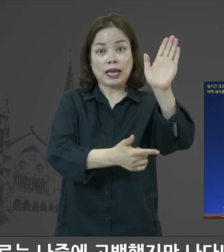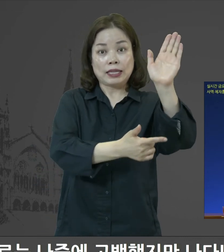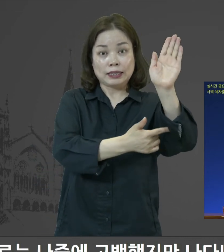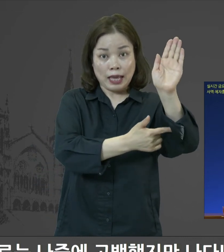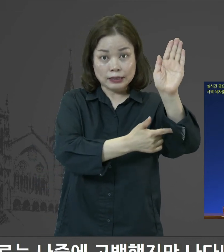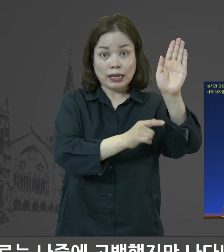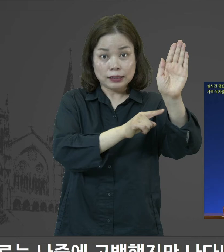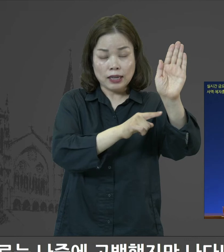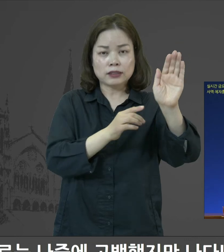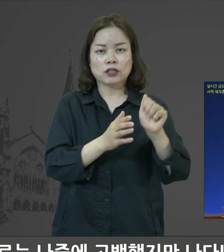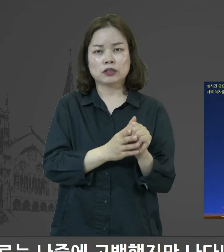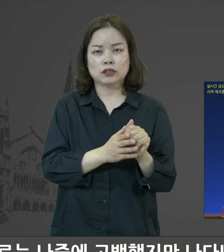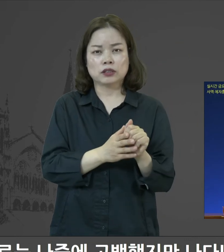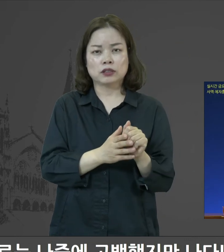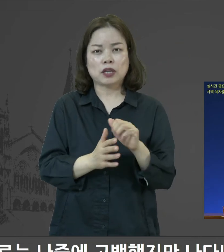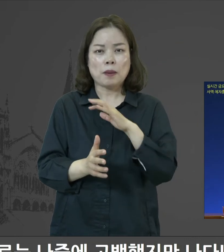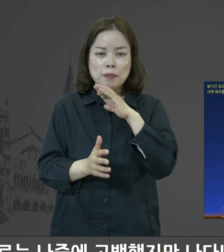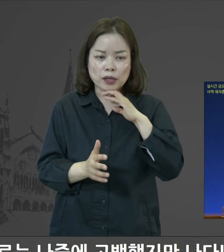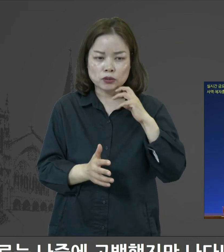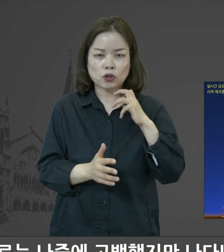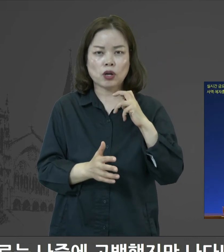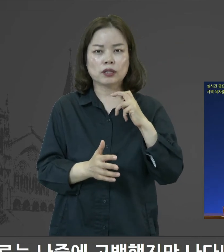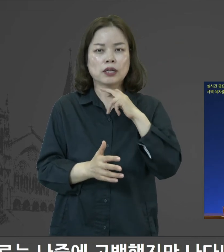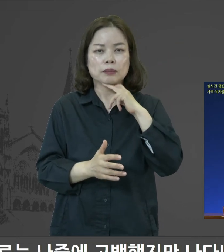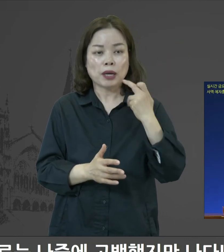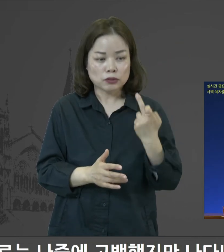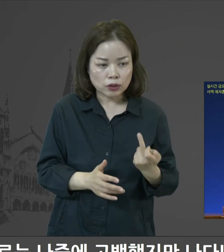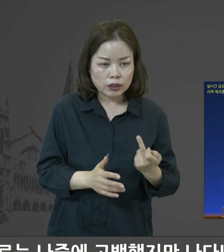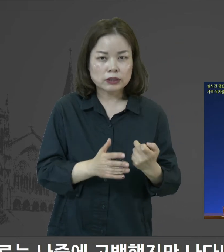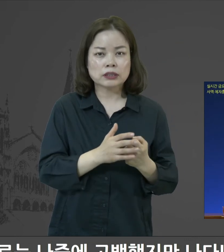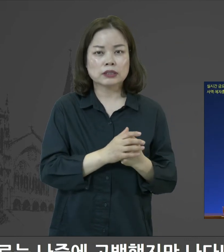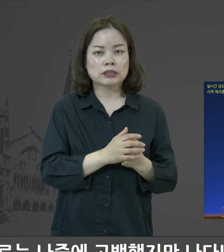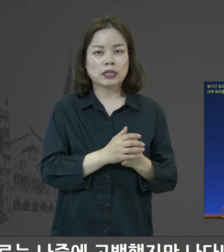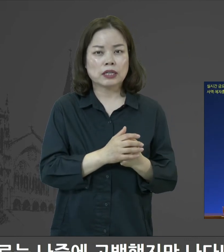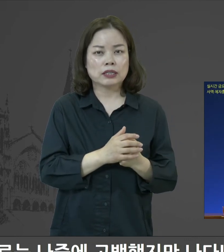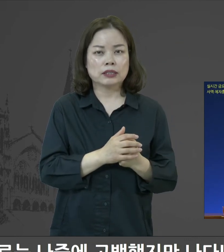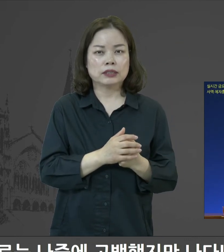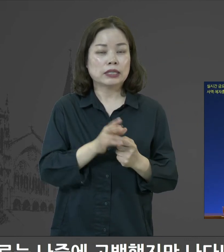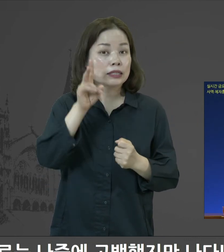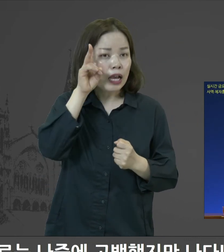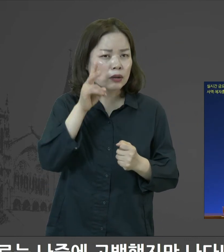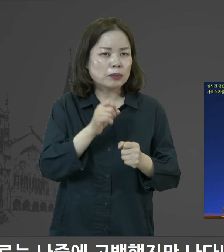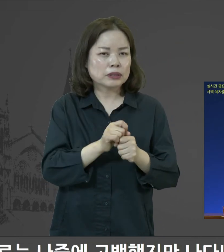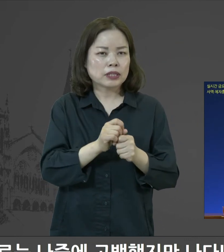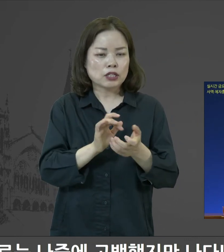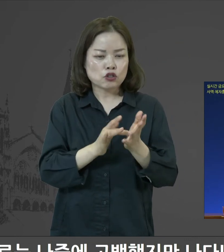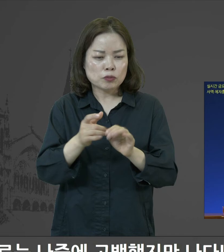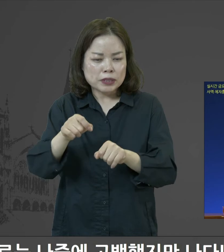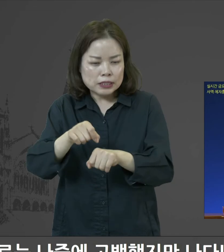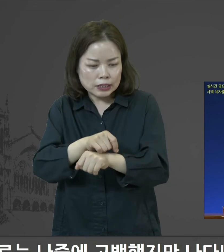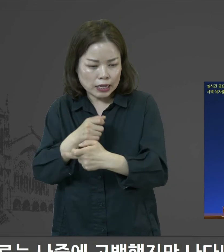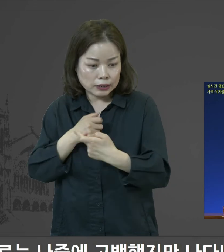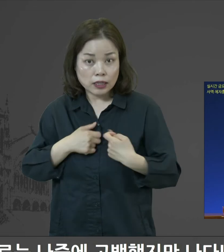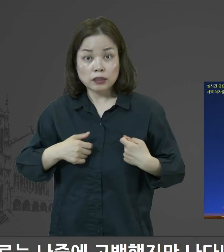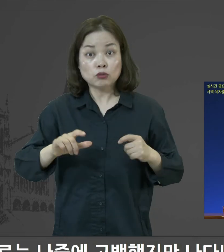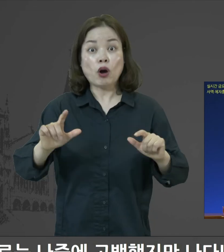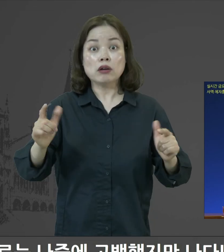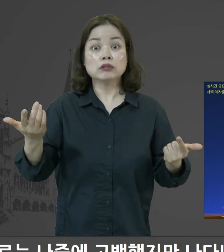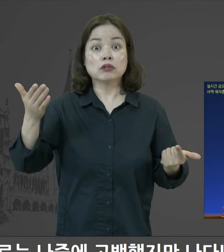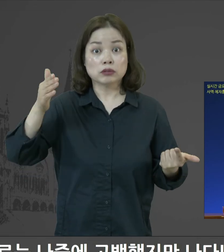나다나엘이 그 베드로나 요한이나 야고보나 안드레 같은 그런 예수님이 특별히 사용하는 제자도